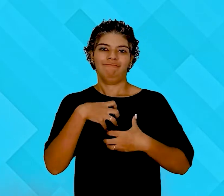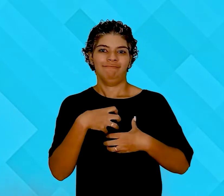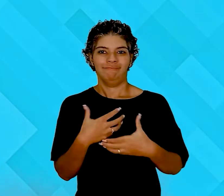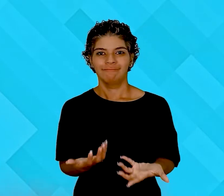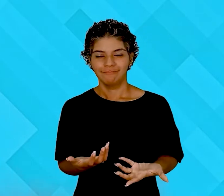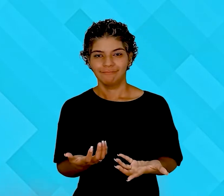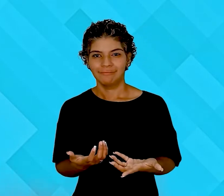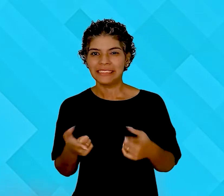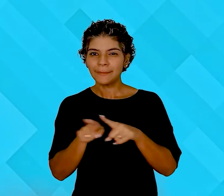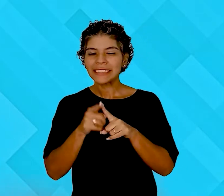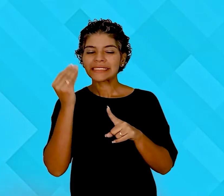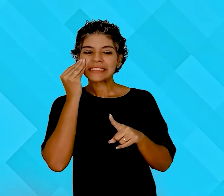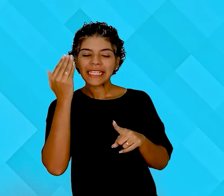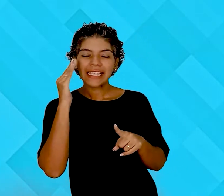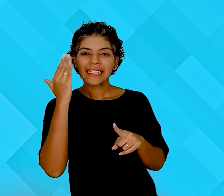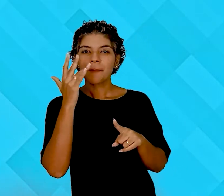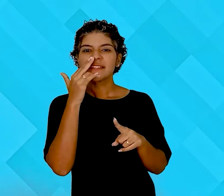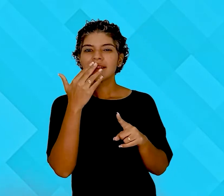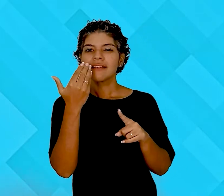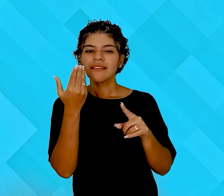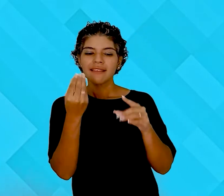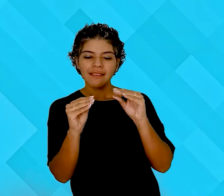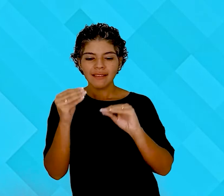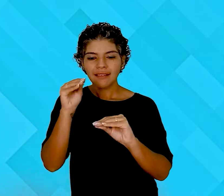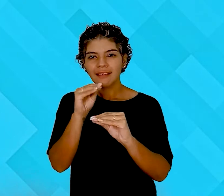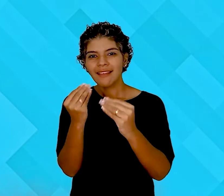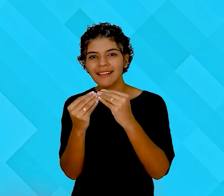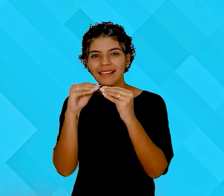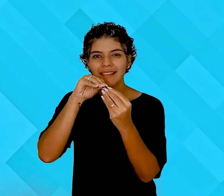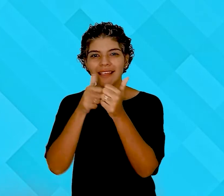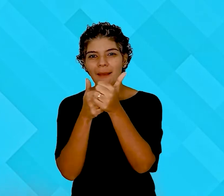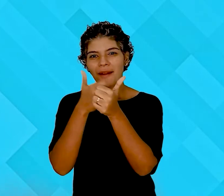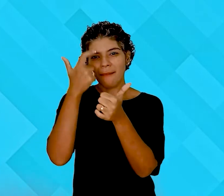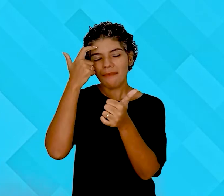tem que compreender esse lado, né, que se relaciona um pouco com aquela discussão também da produção de subjetividade, né? A gente é